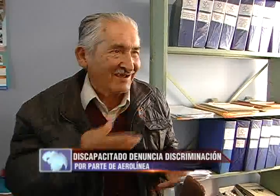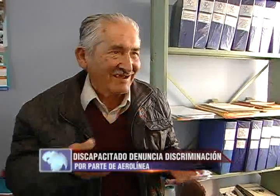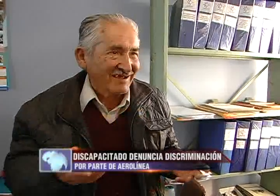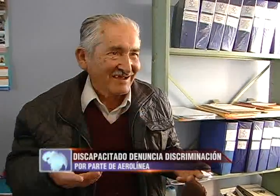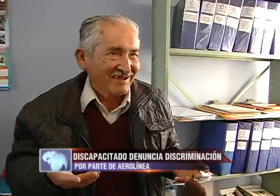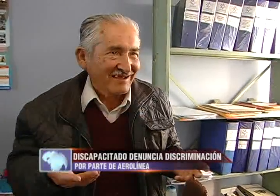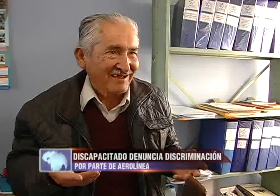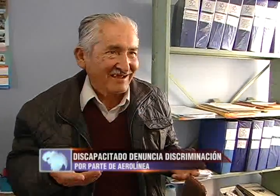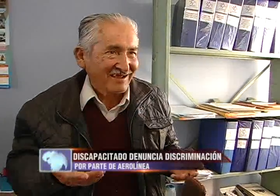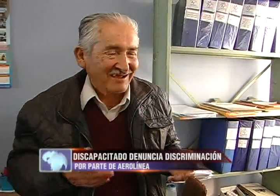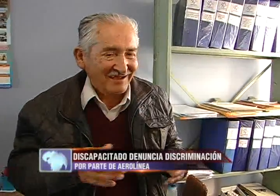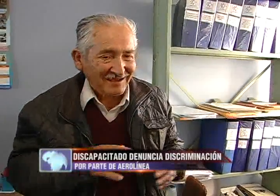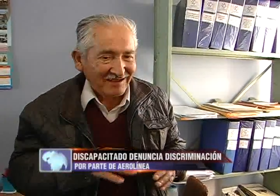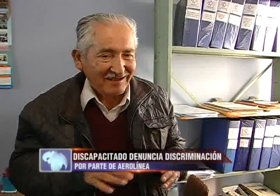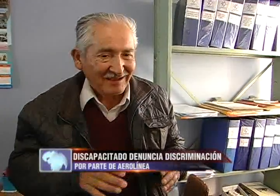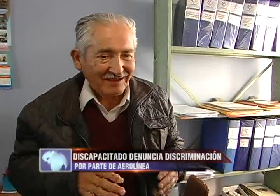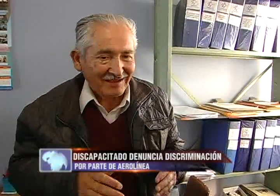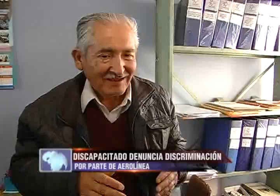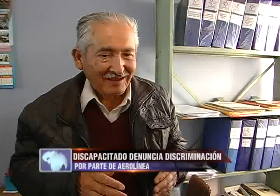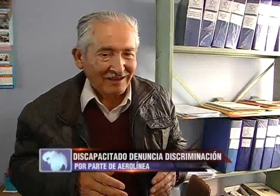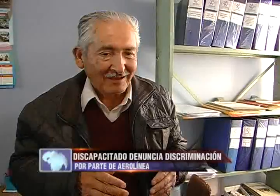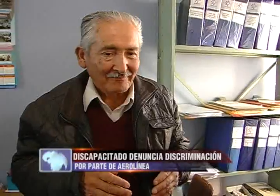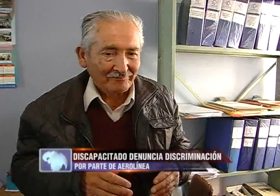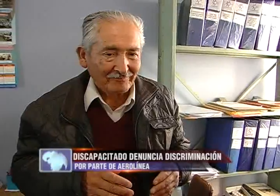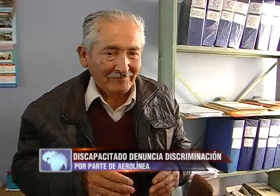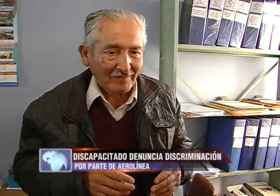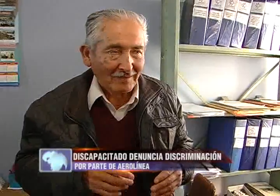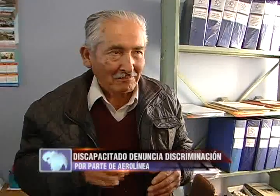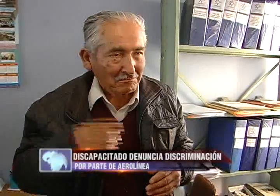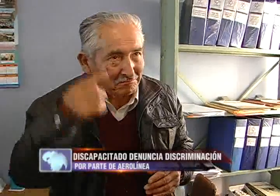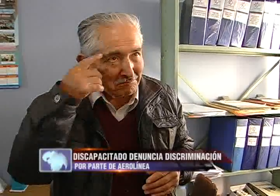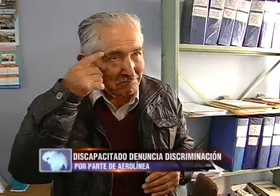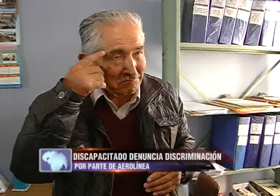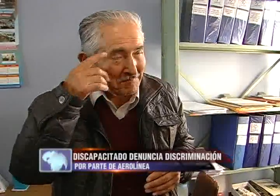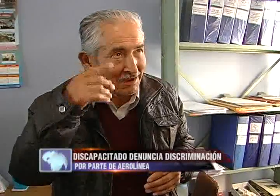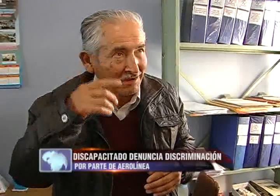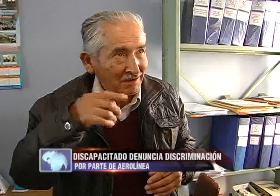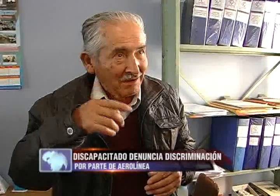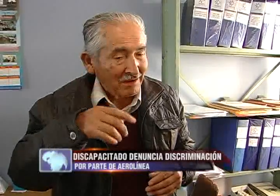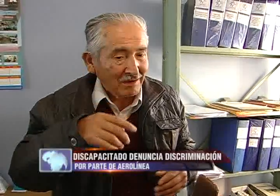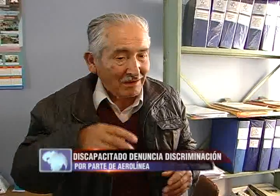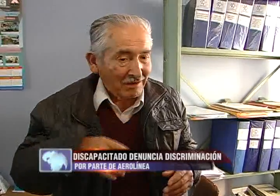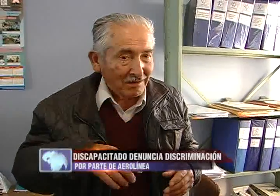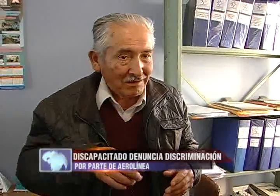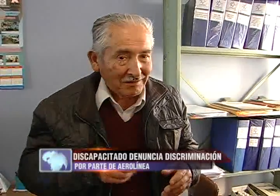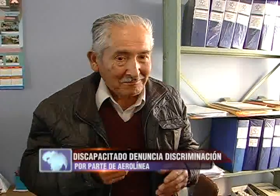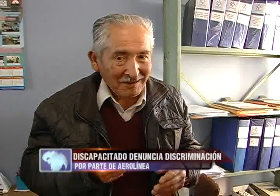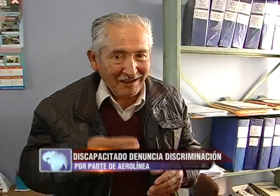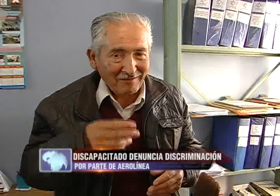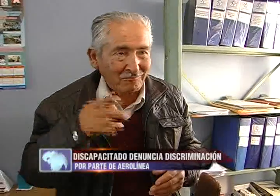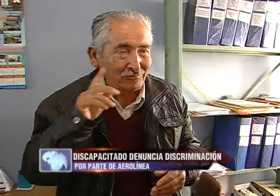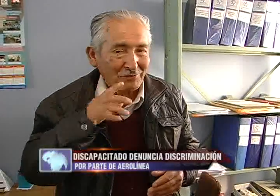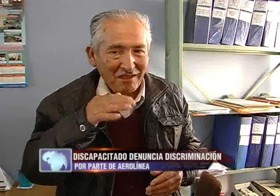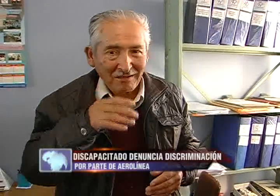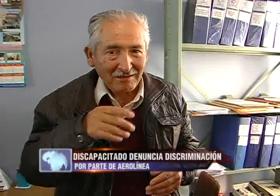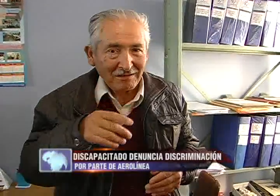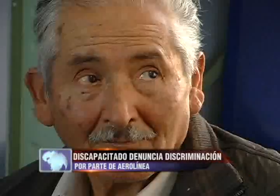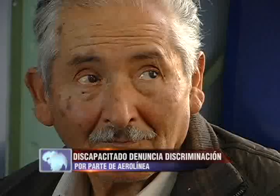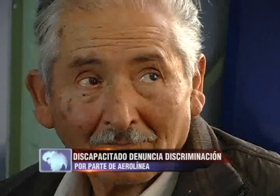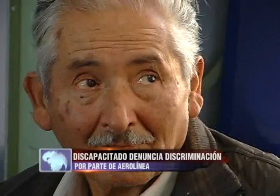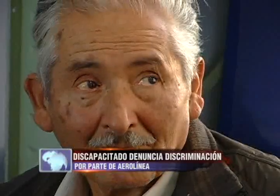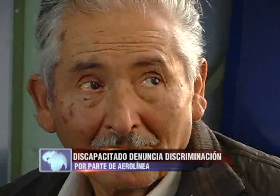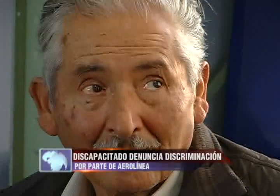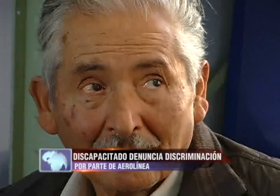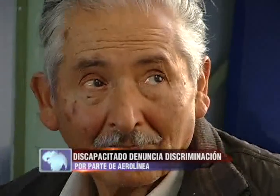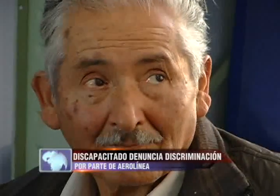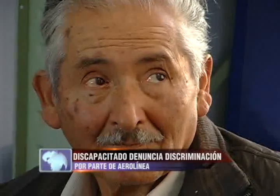sordomudo. La denuncia es en contra de la empresa aérea Peruvian Airlines, debido a que se le impidió al anciano abordar el avión porque tenía